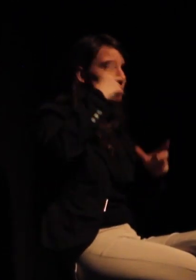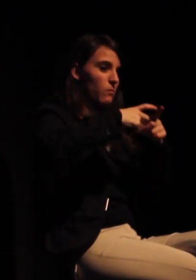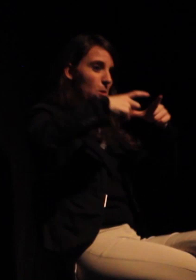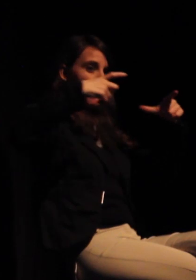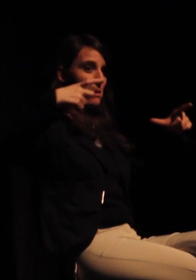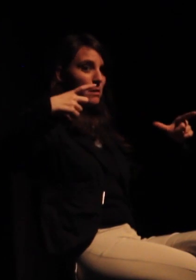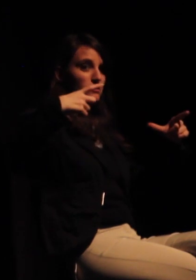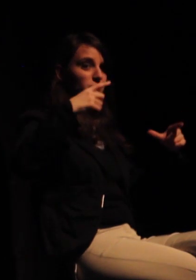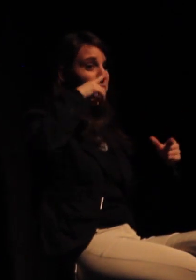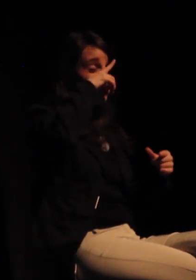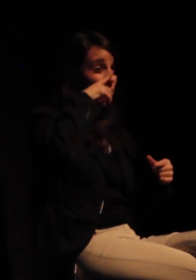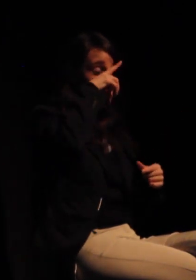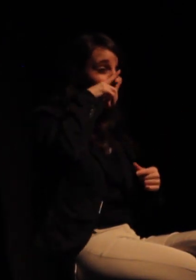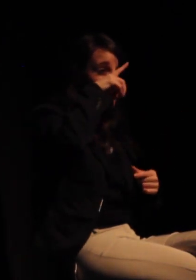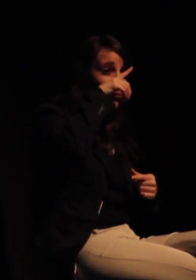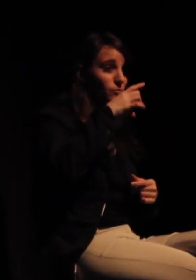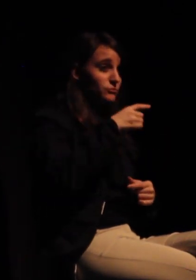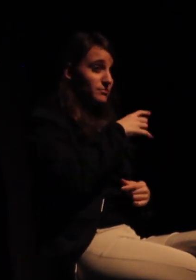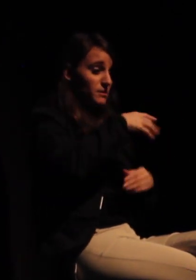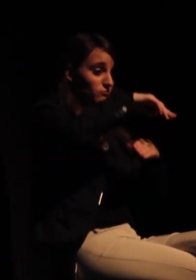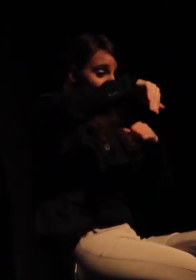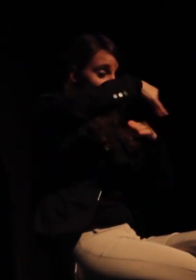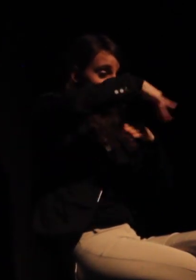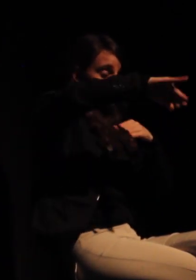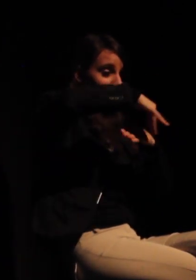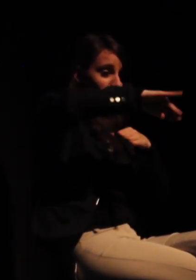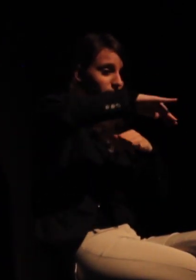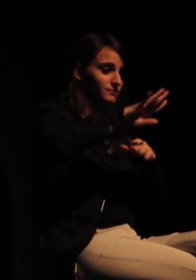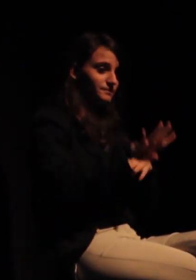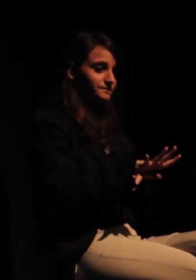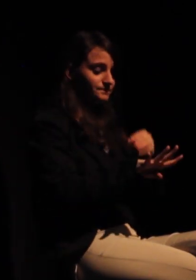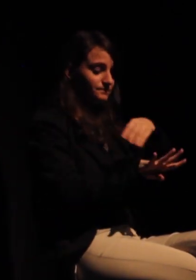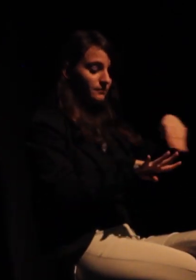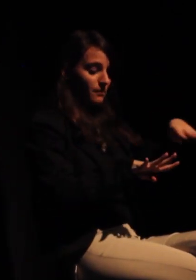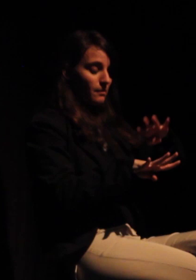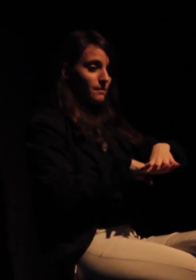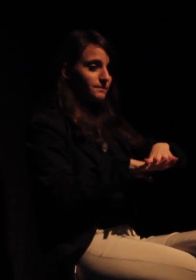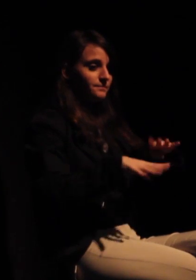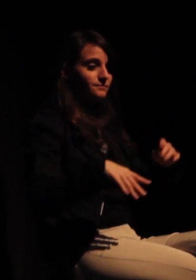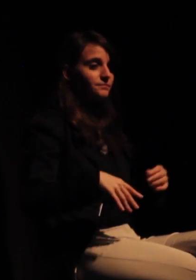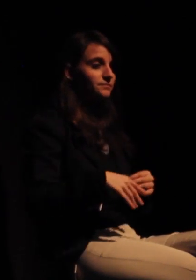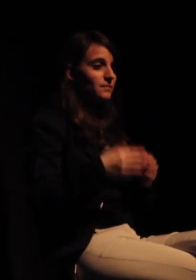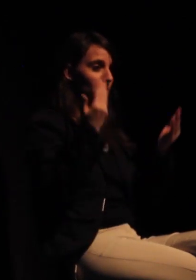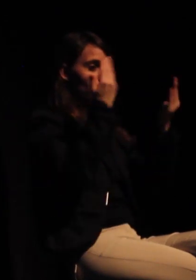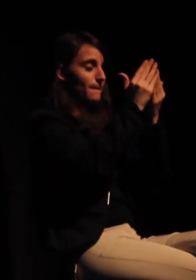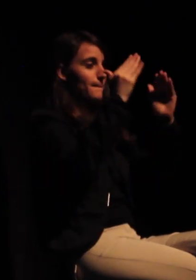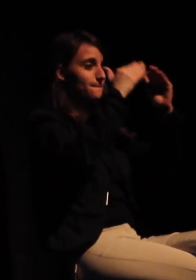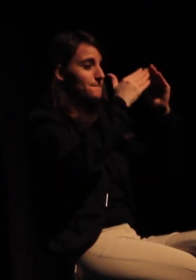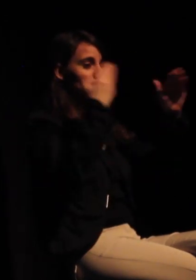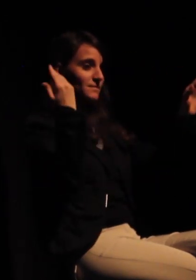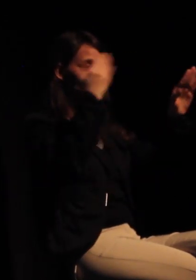grande, é violenta, tem medo dos cruzamentos, volta janela dos carros fechadas,